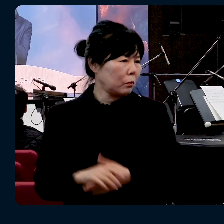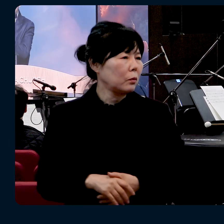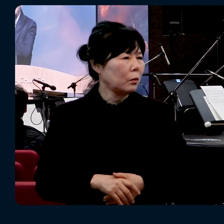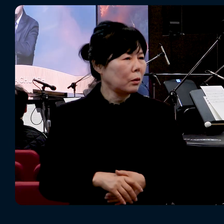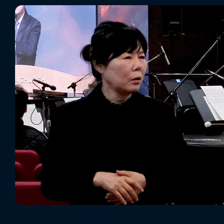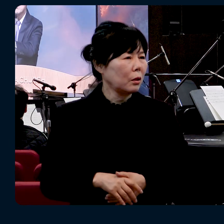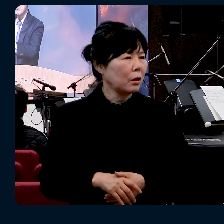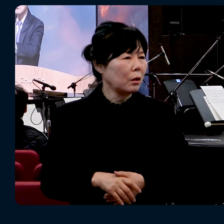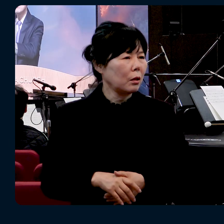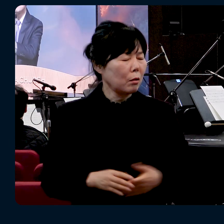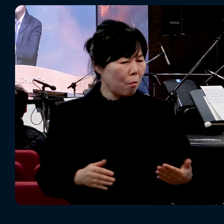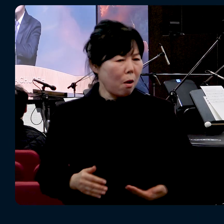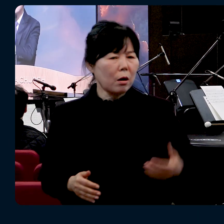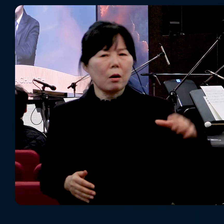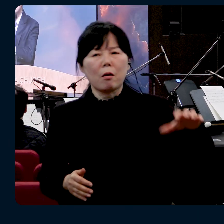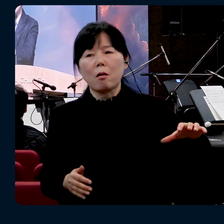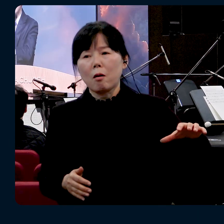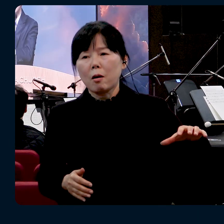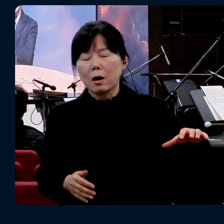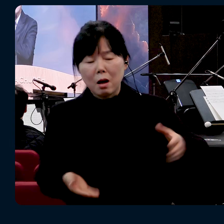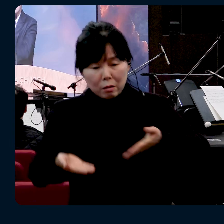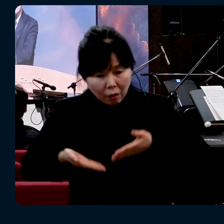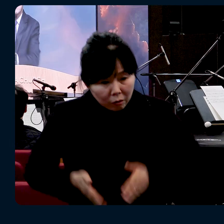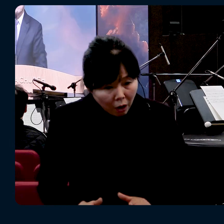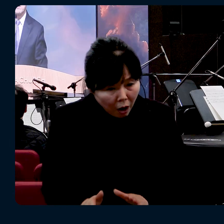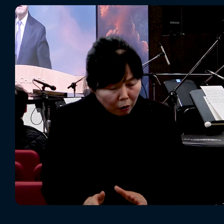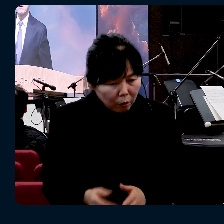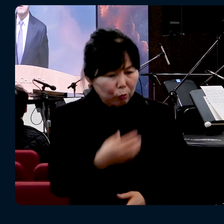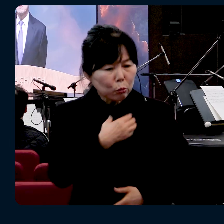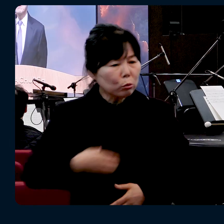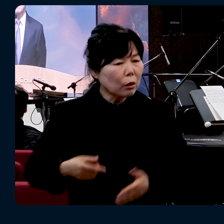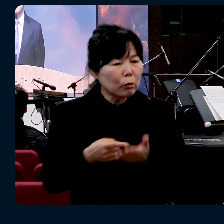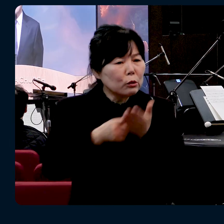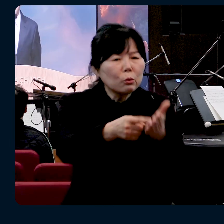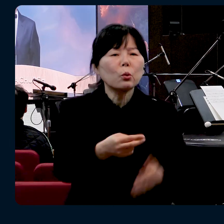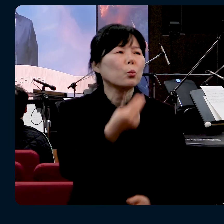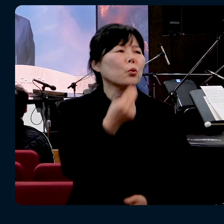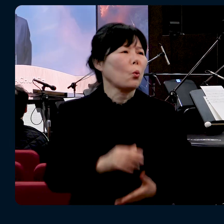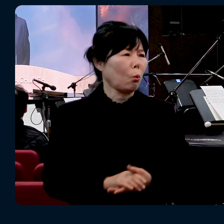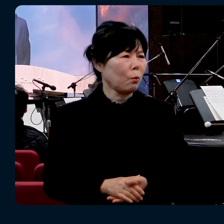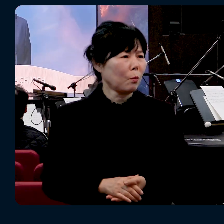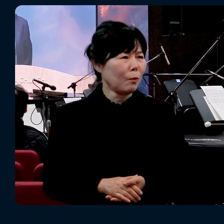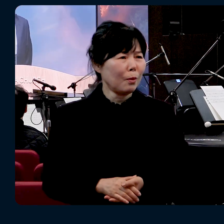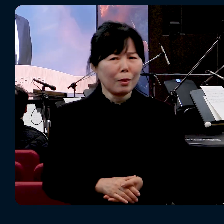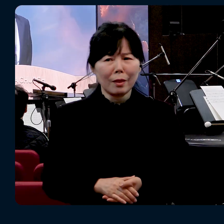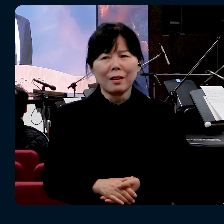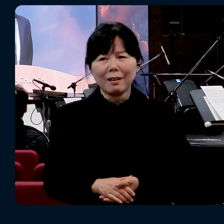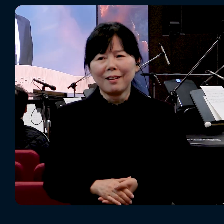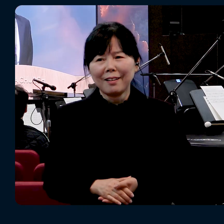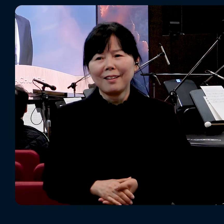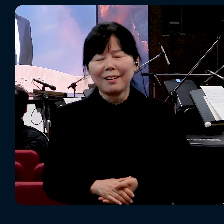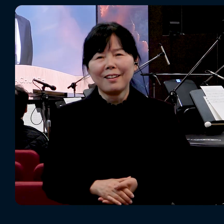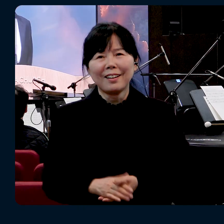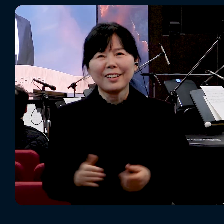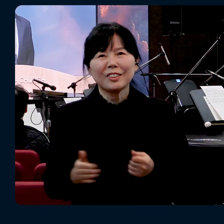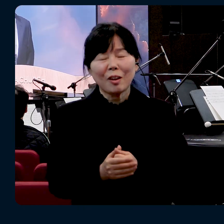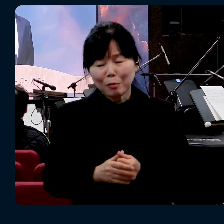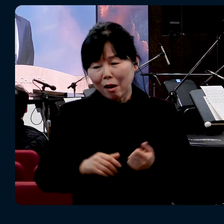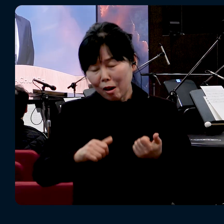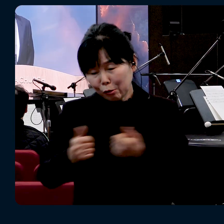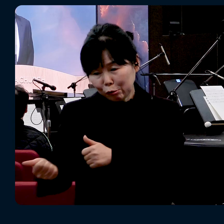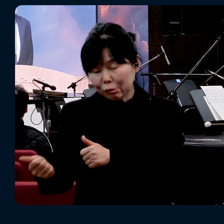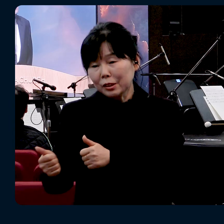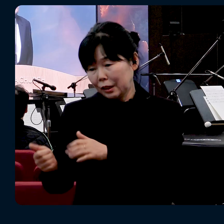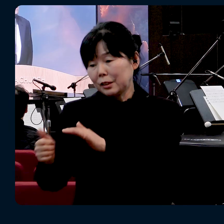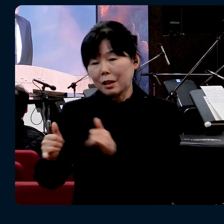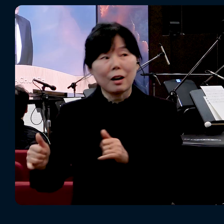정말 그 나라에서는요, 출생 신고도 안 된 사람이 너무 많다는 거예요. 그러다 보니까 그렇게 죽은 사람은 그렇게